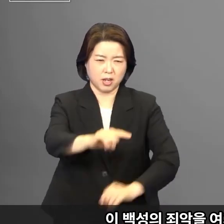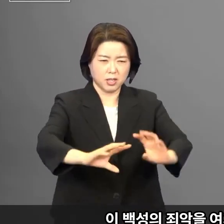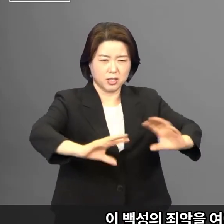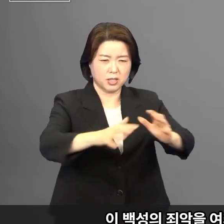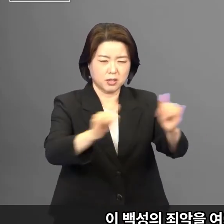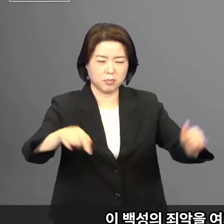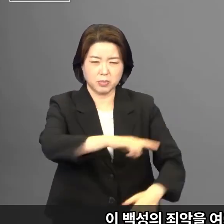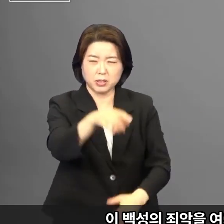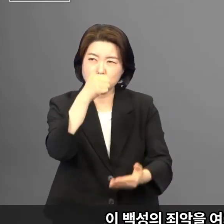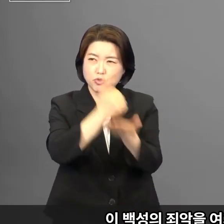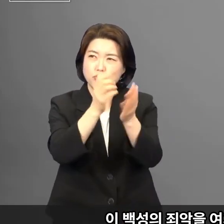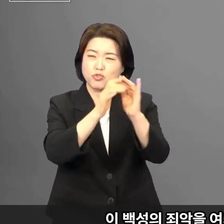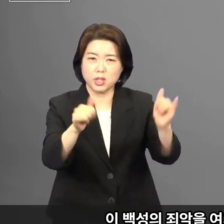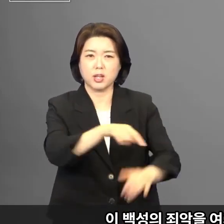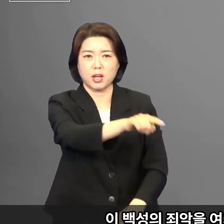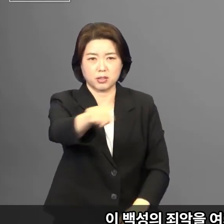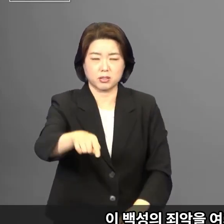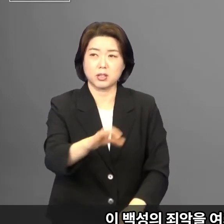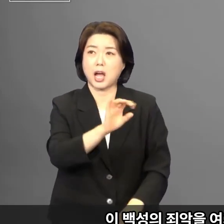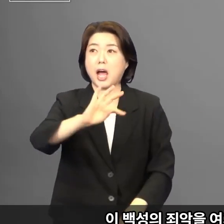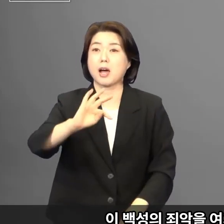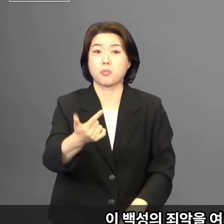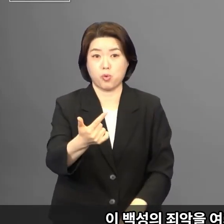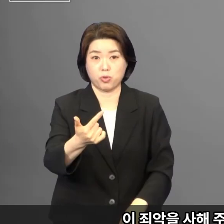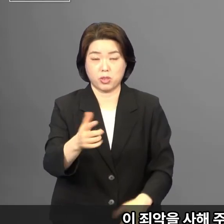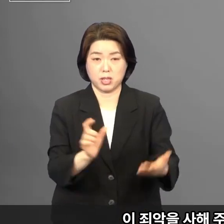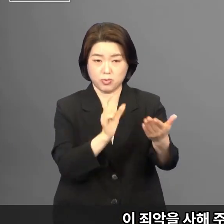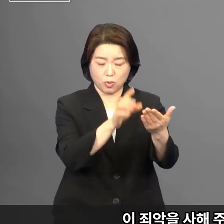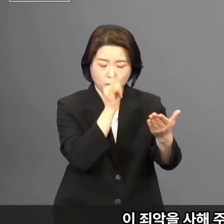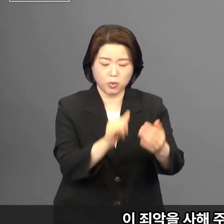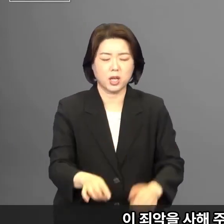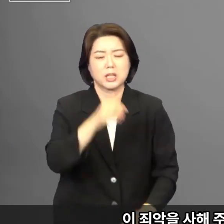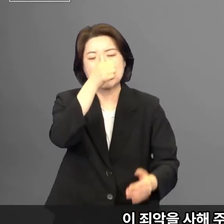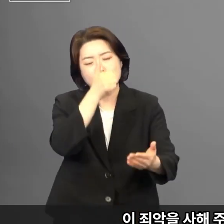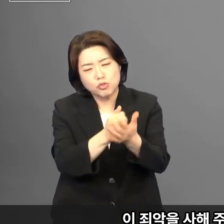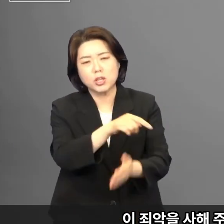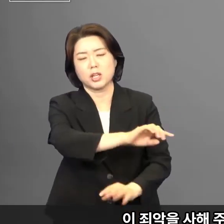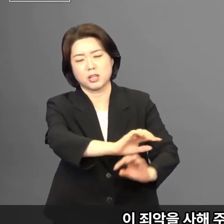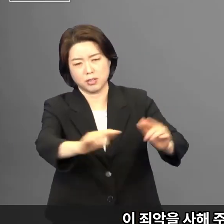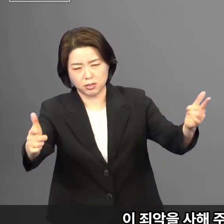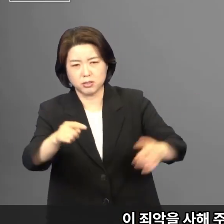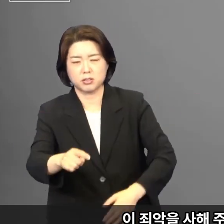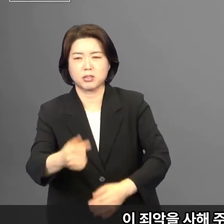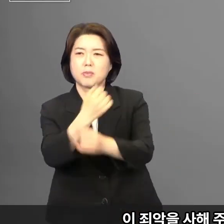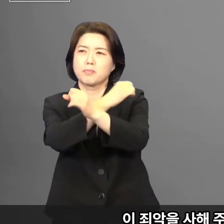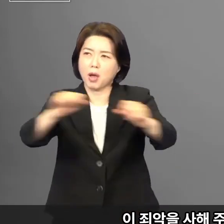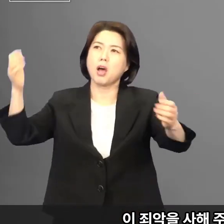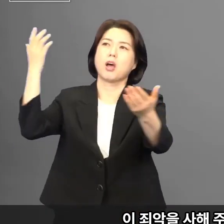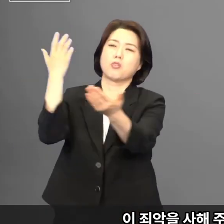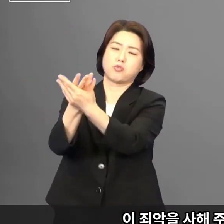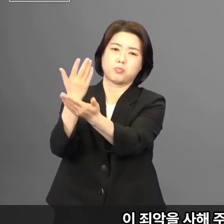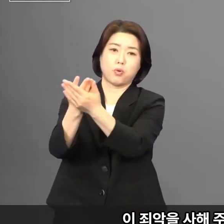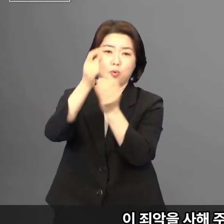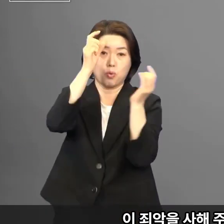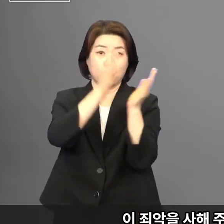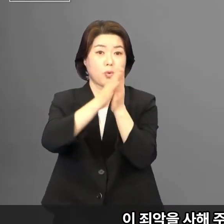백성의 죄악을, 여기 아본이라고 되어 있어요, 이 죄악을 사해 주십시오라고